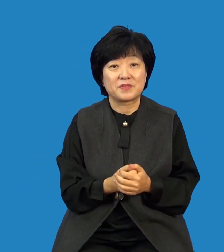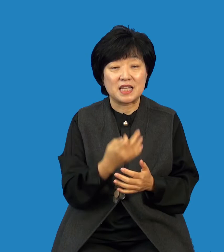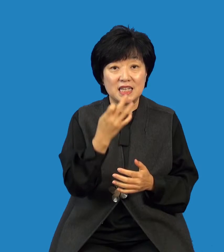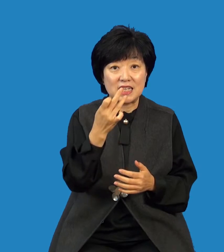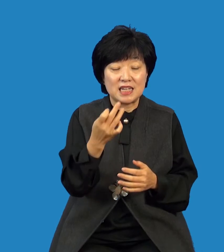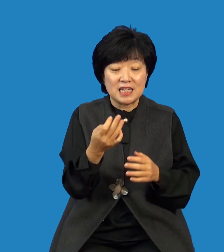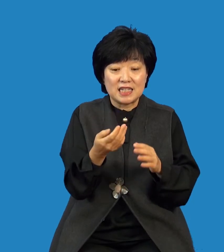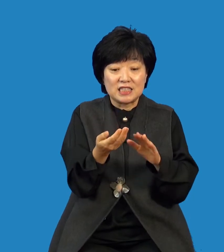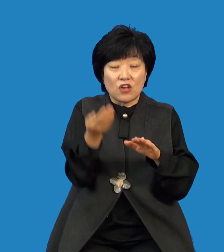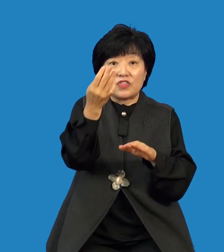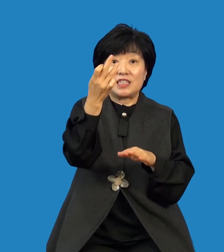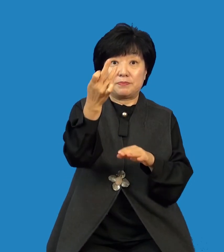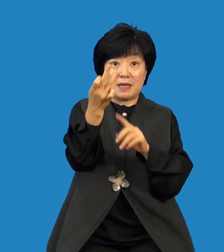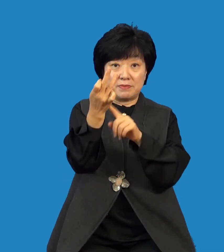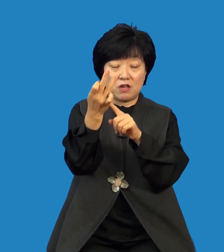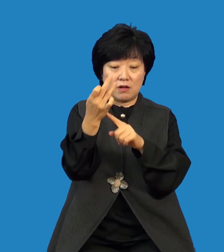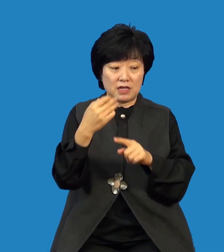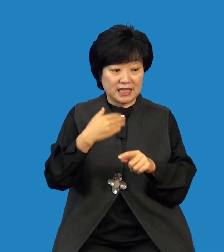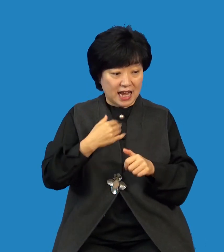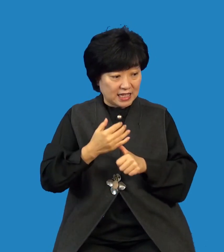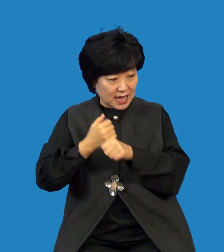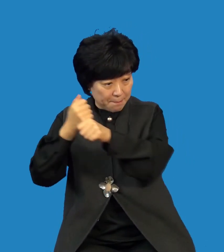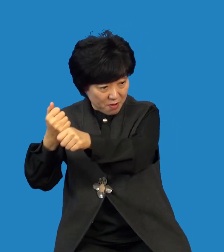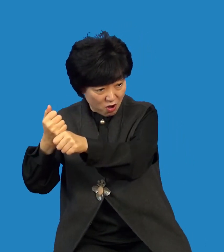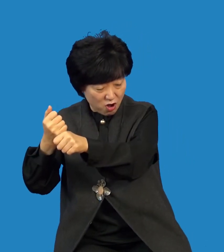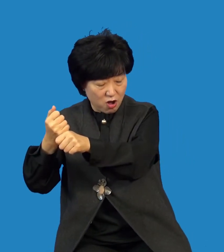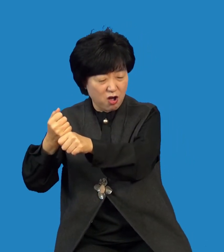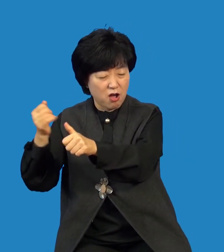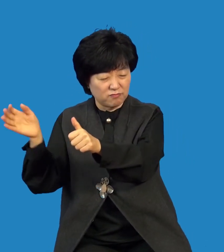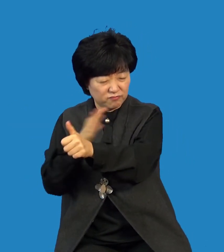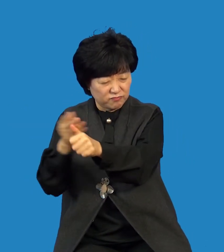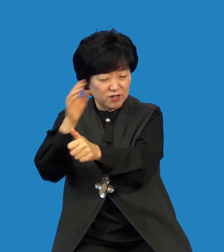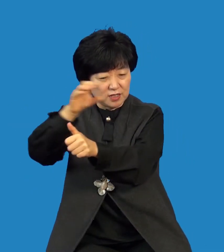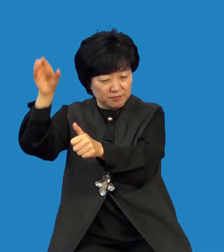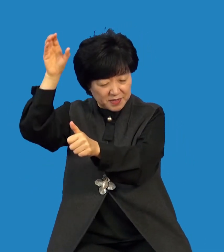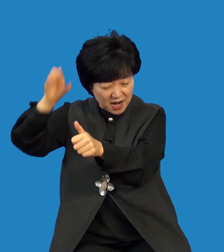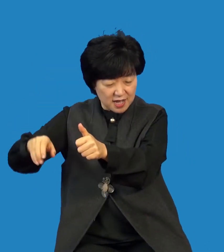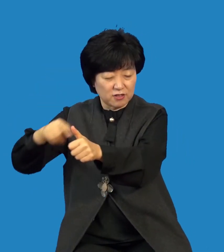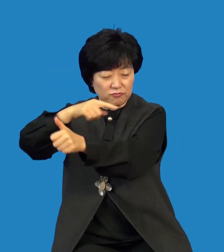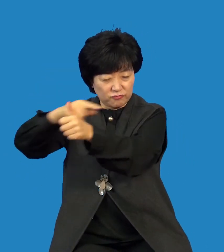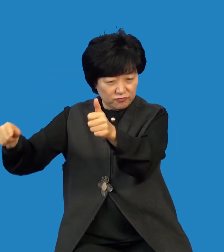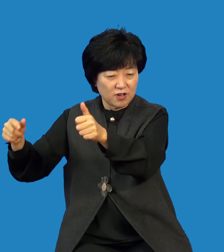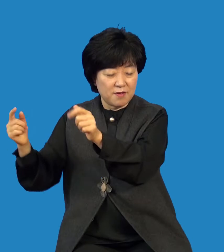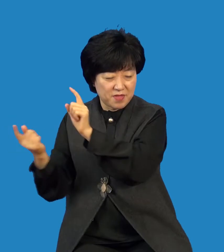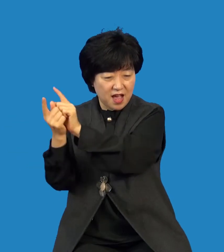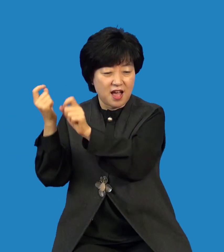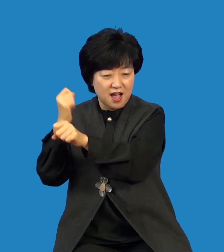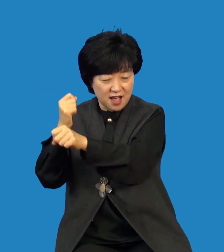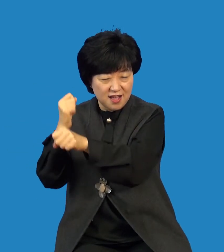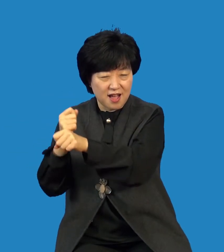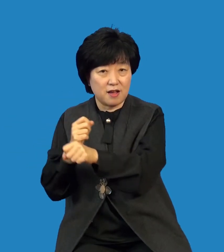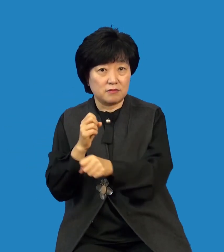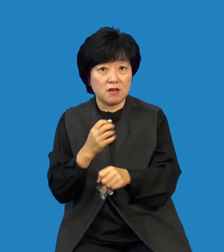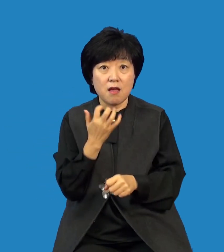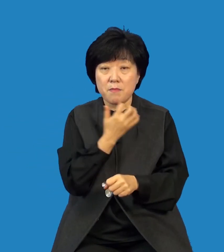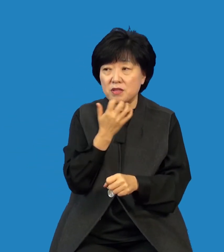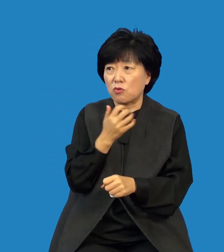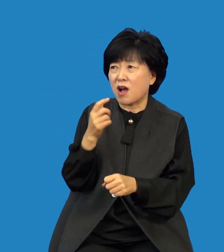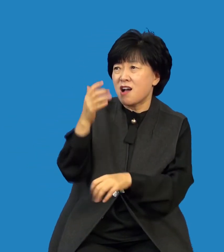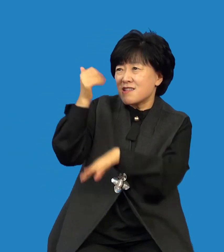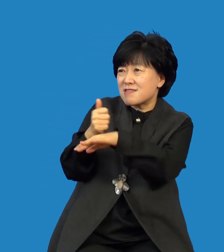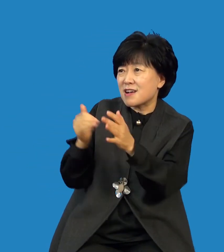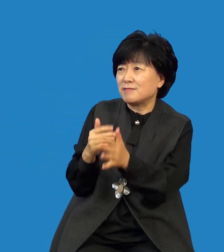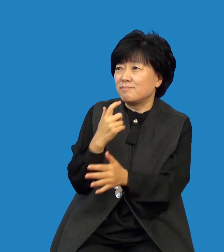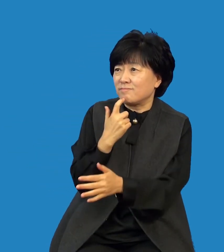13장에서 예수님께서 내가 잡혀가서 죽을 것이고 그랬더니 베드로가 저는 끝까지 예수님 따라갈 겁니다. 그랬더니 너는 오늘 새벽에 다굴기 전에